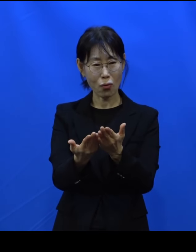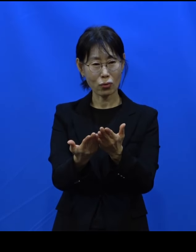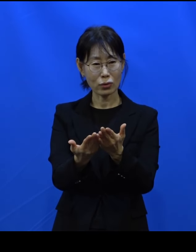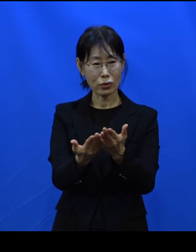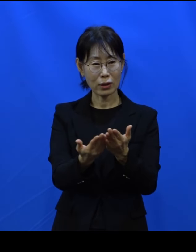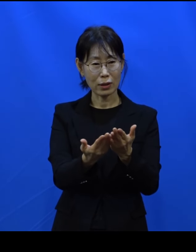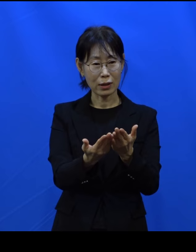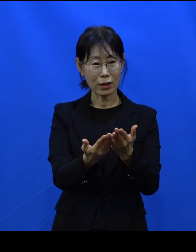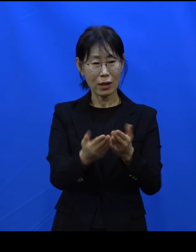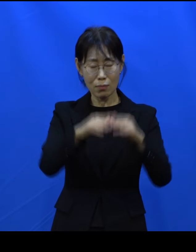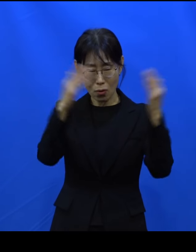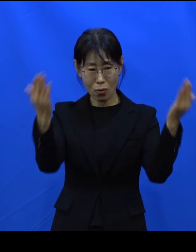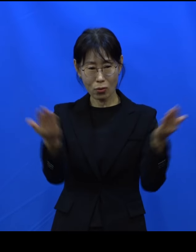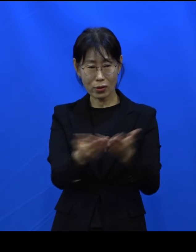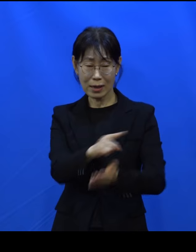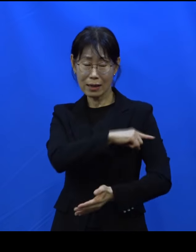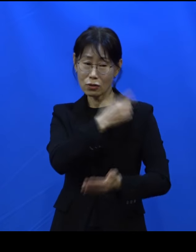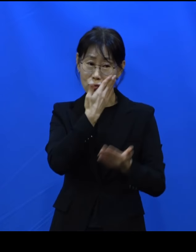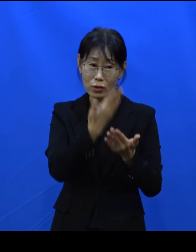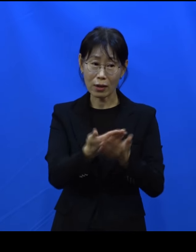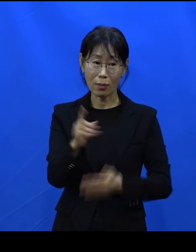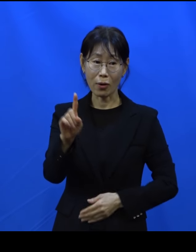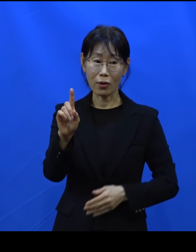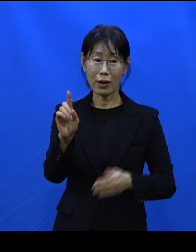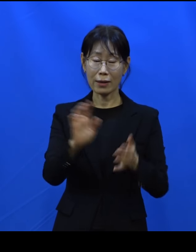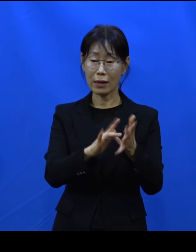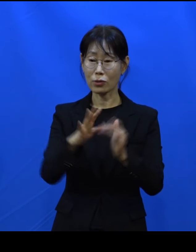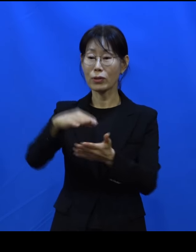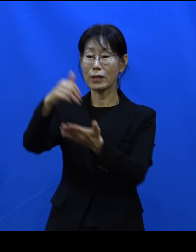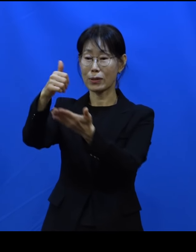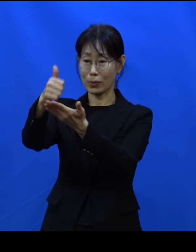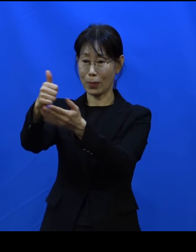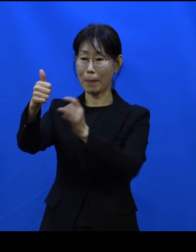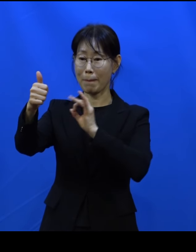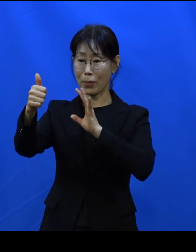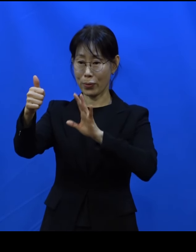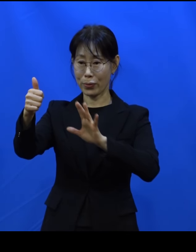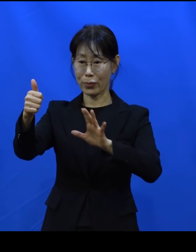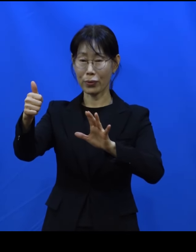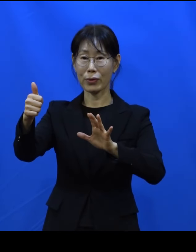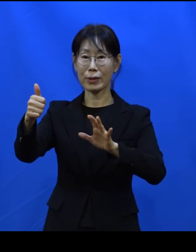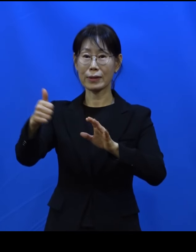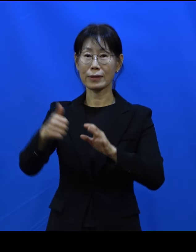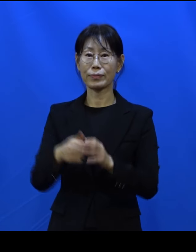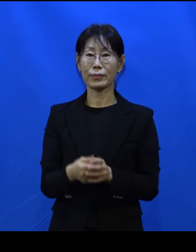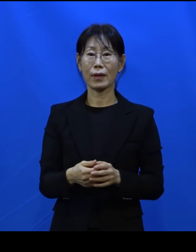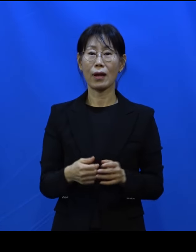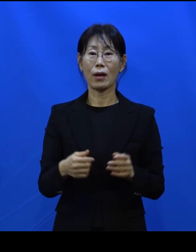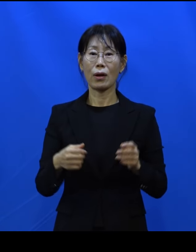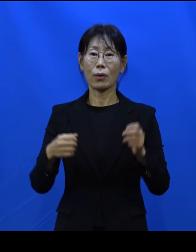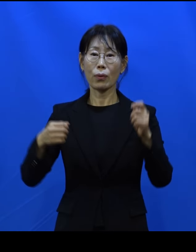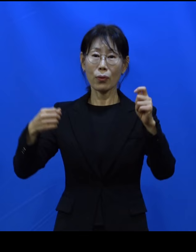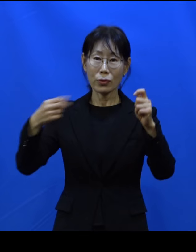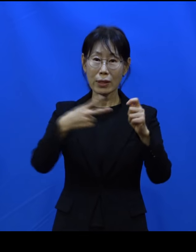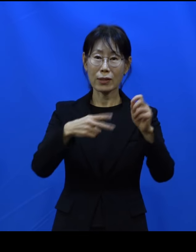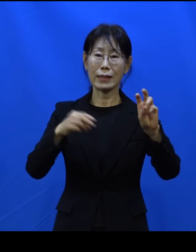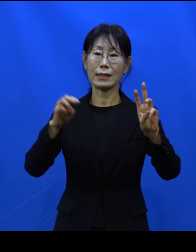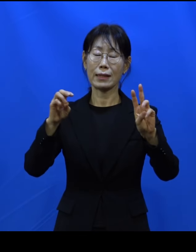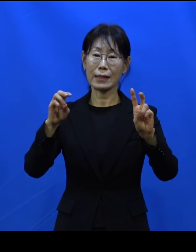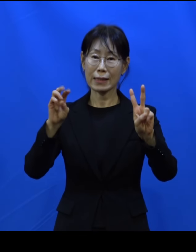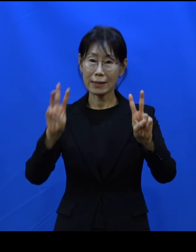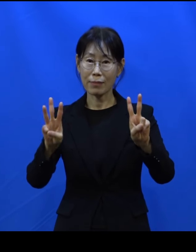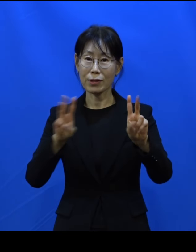있습니다. 골로새서 2장 3절, 그 안에는 지혜와 지식의